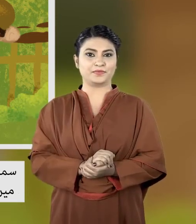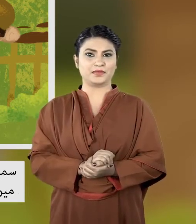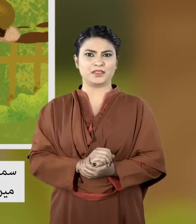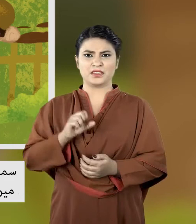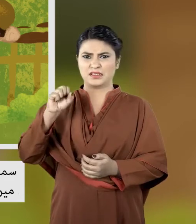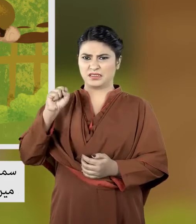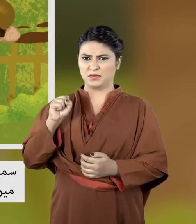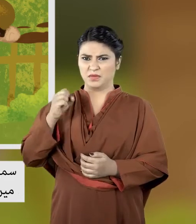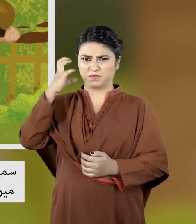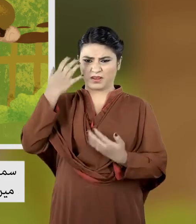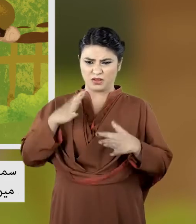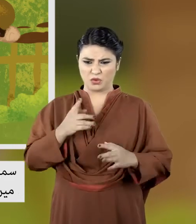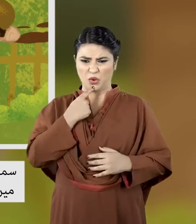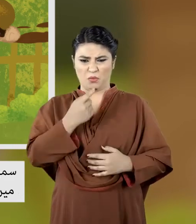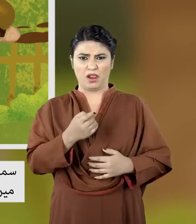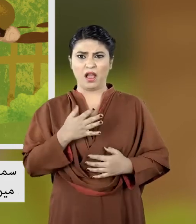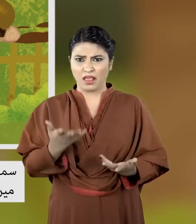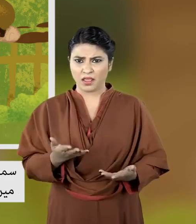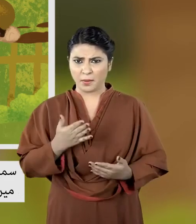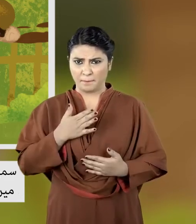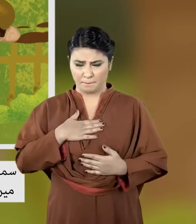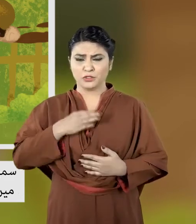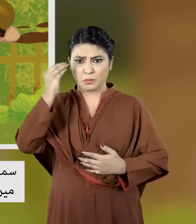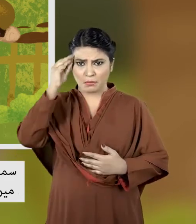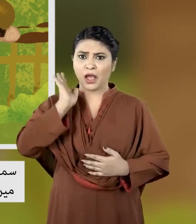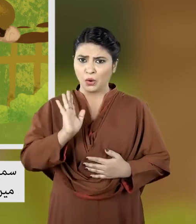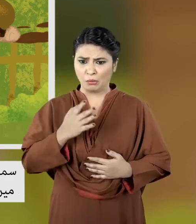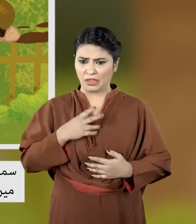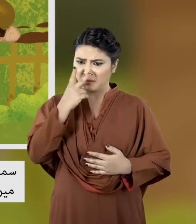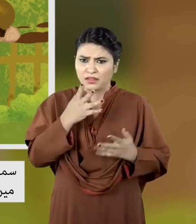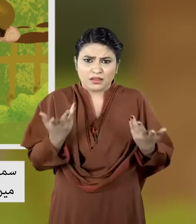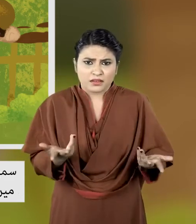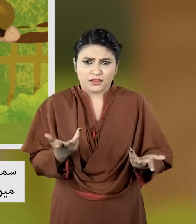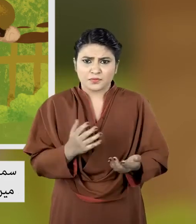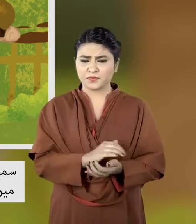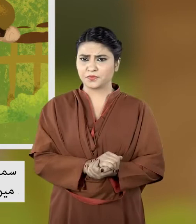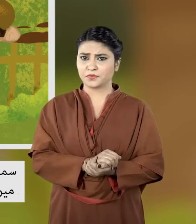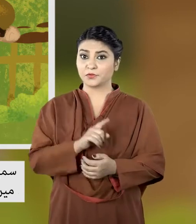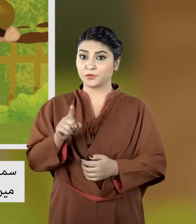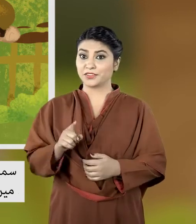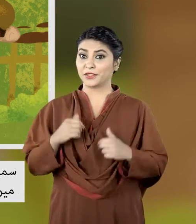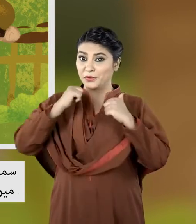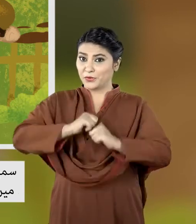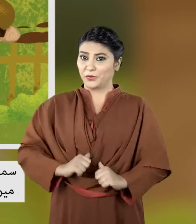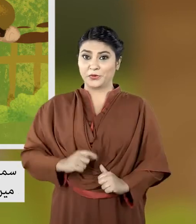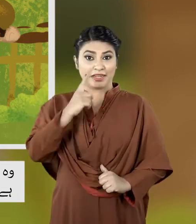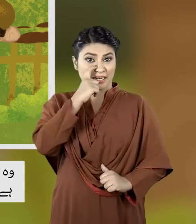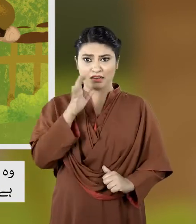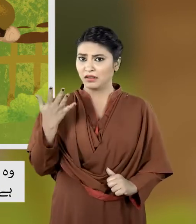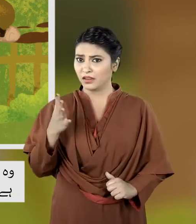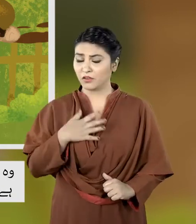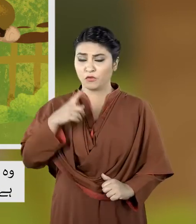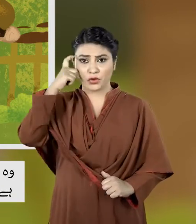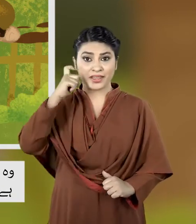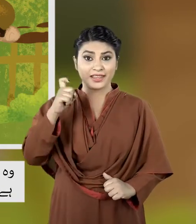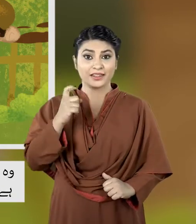سمبا ناراض ہو گیا اور بولا، ارے میں جانتا ہوں کہ میں نے کیا دیکھا، اور اس کا کوٹ نیلا نہیں تھا، وہ